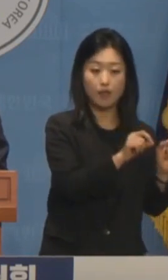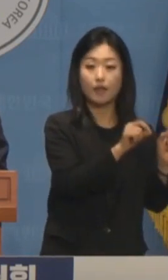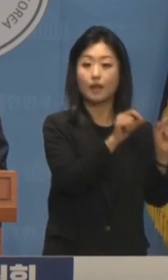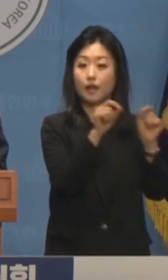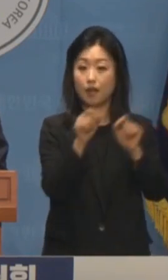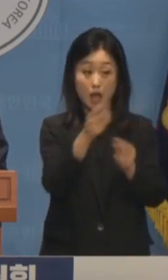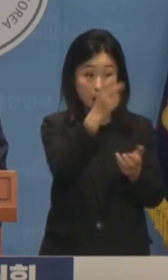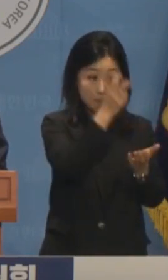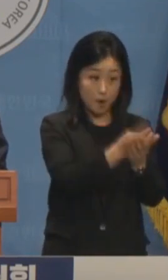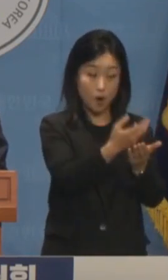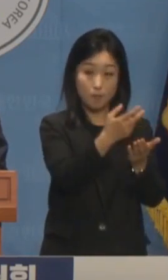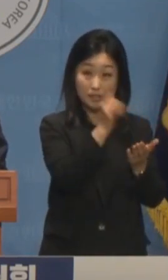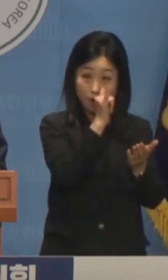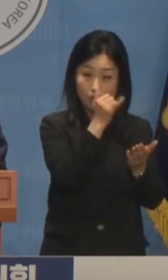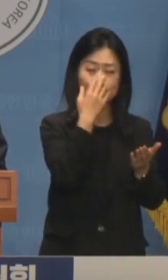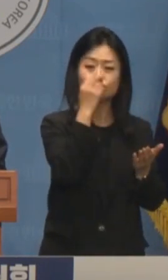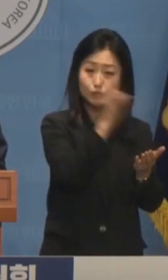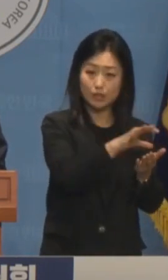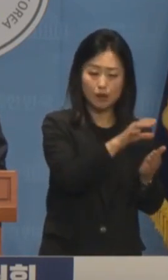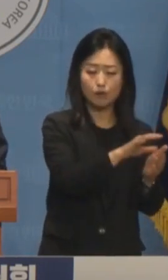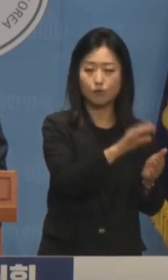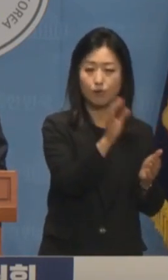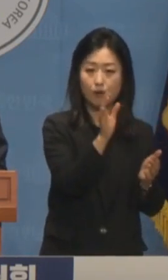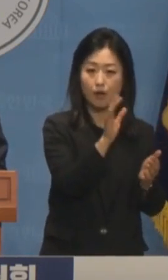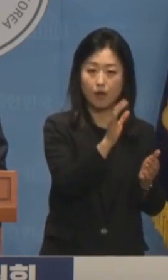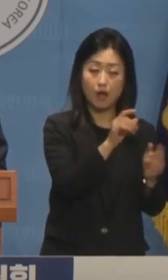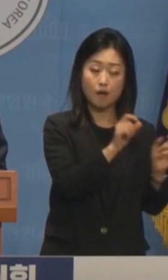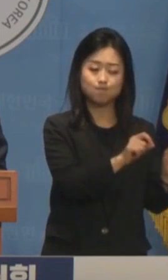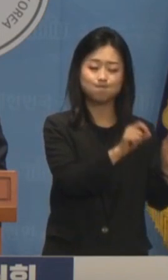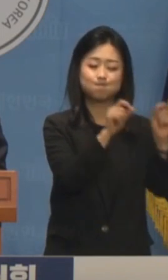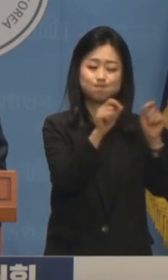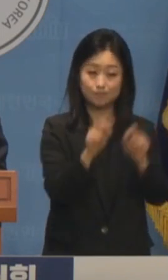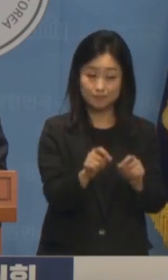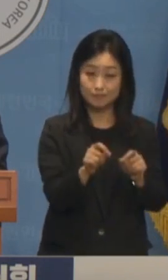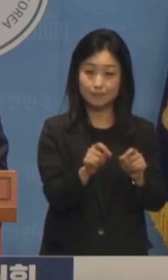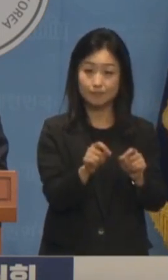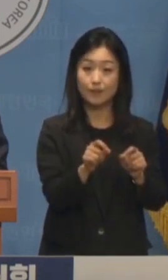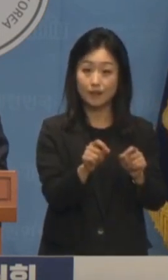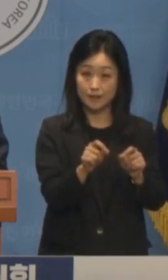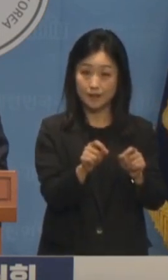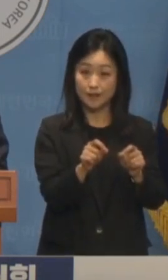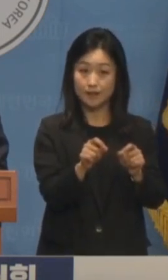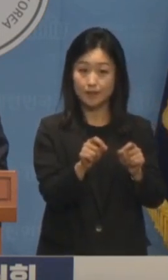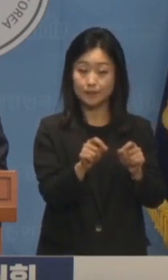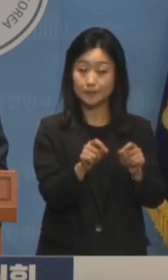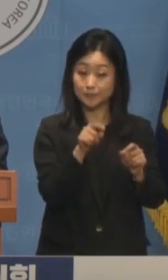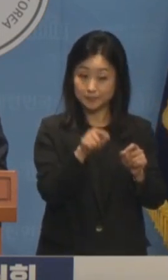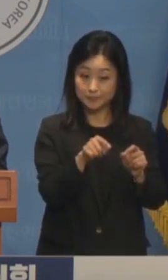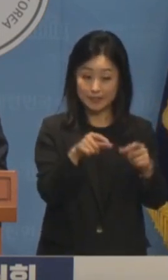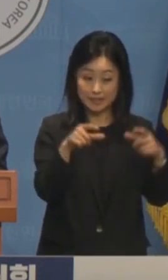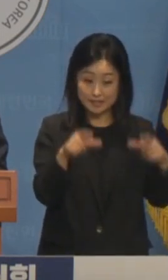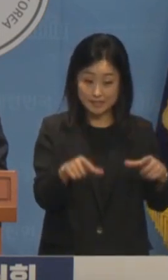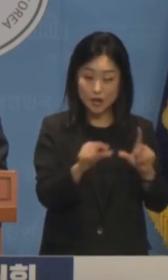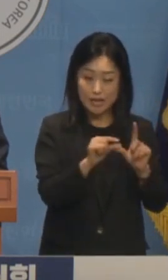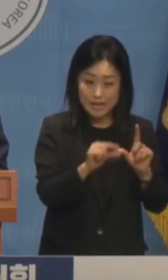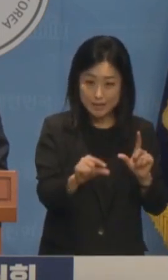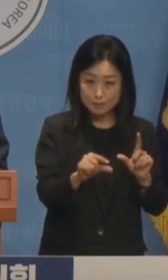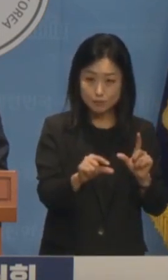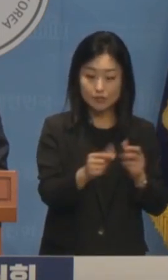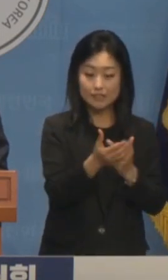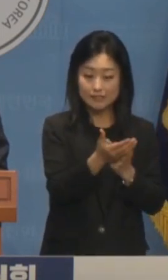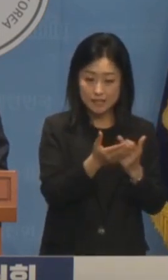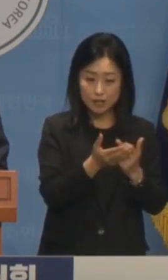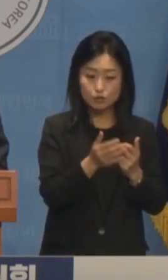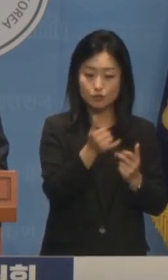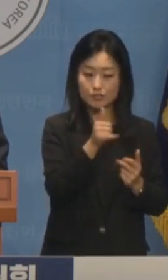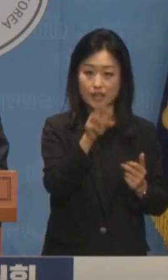있는데 법률을 무시하고 제도를 시행하지 않고 계속 연기를 합니다. 그리고 지역 부분 시행만 하는데